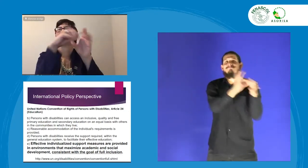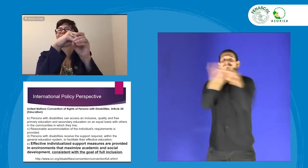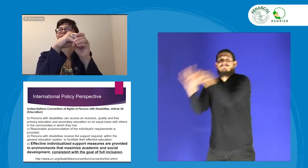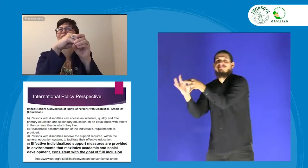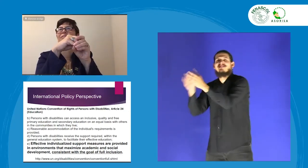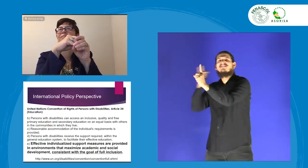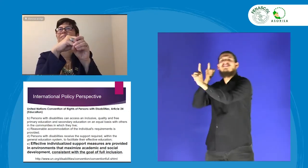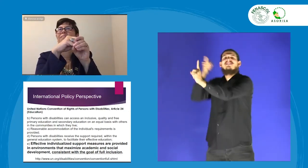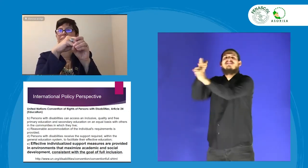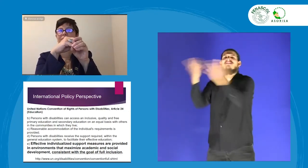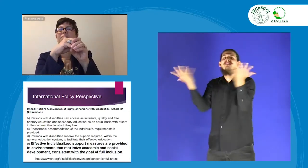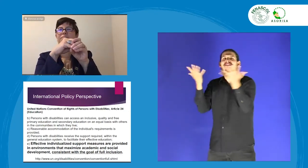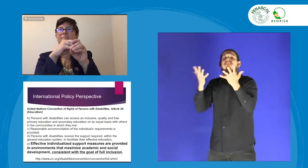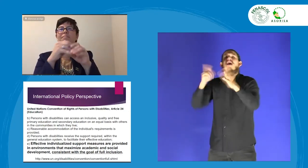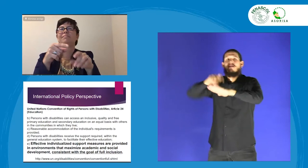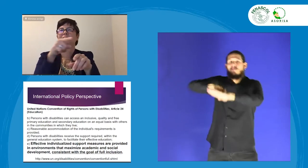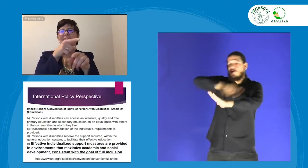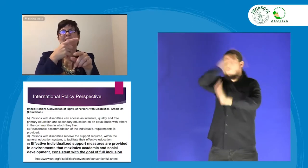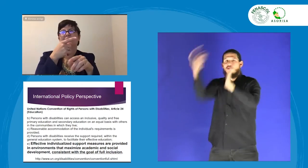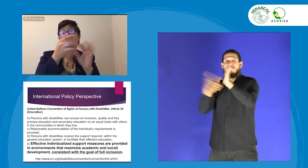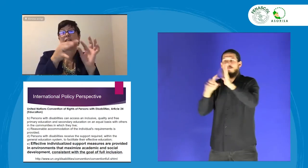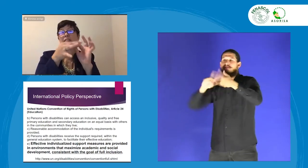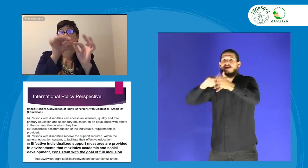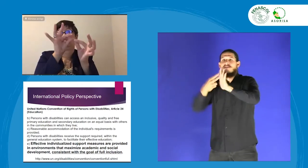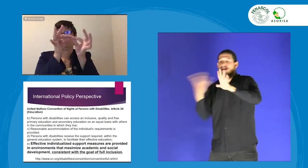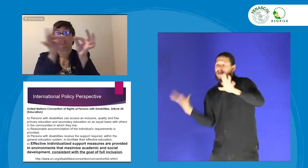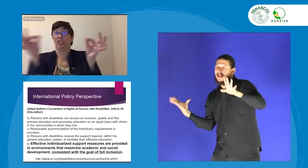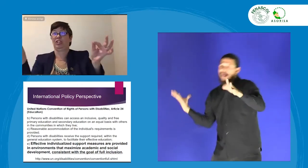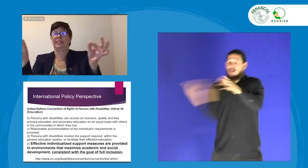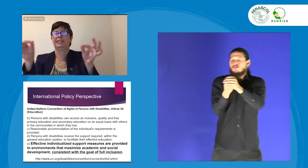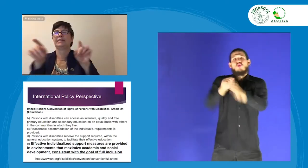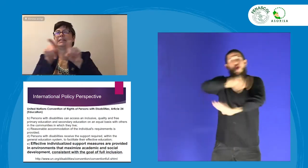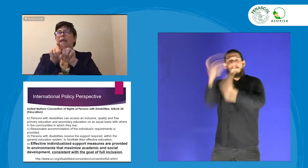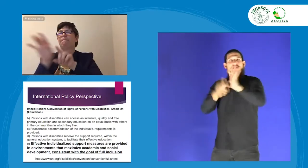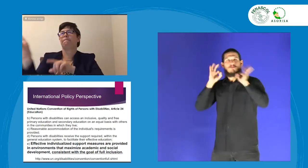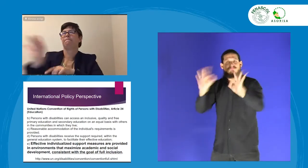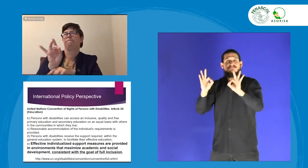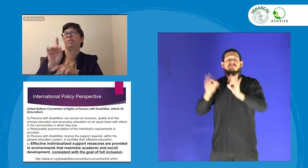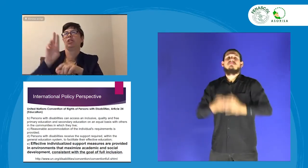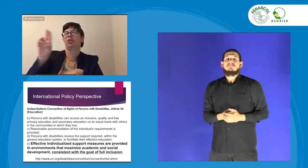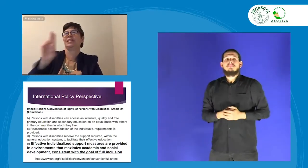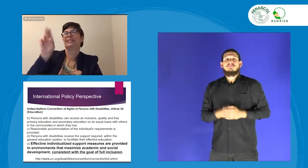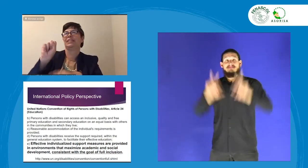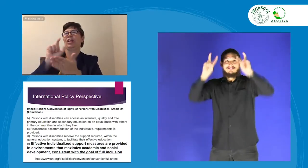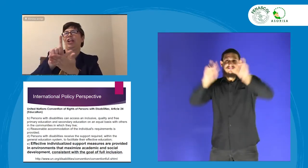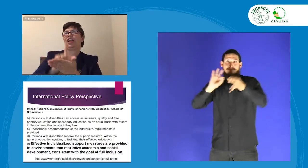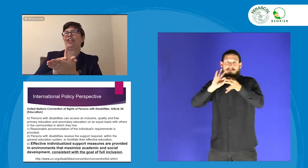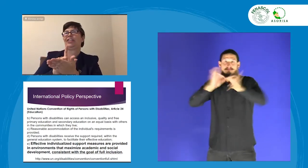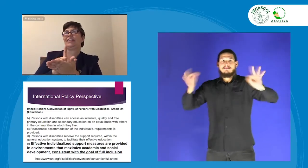se logre este objetivo de encontrar una inclusión total, completa.